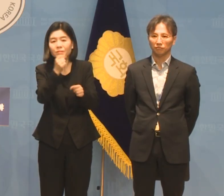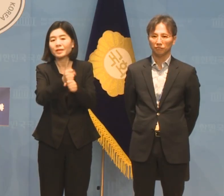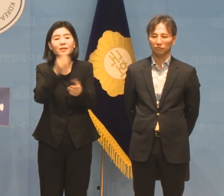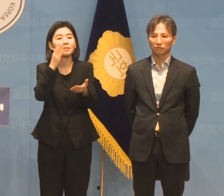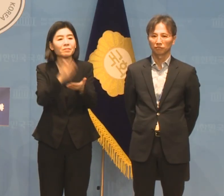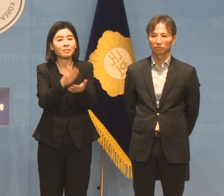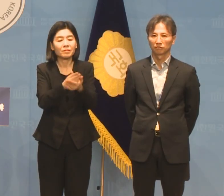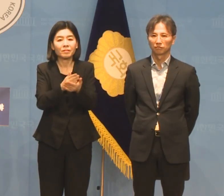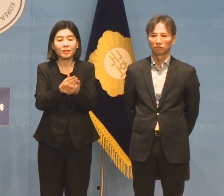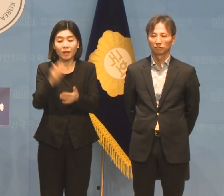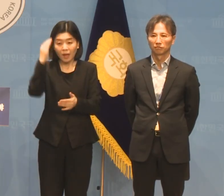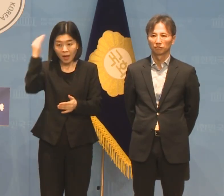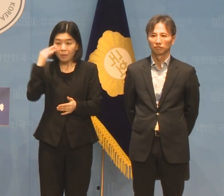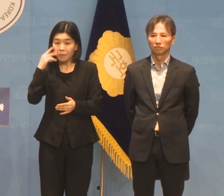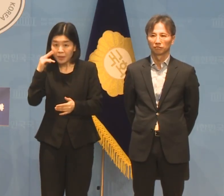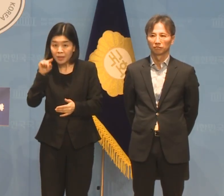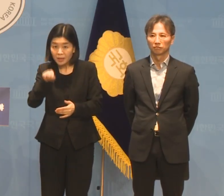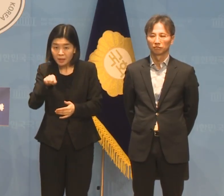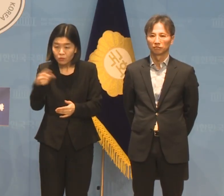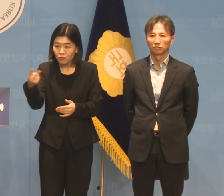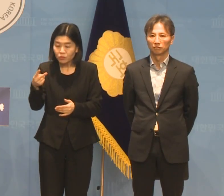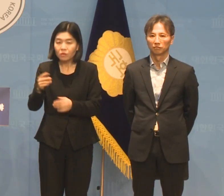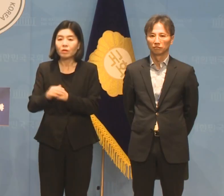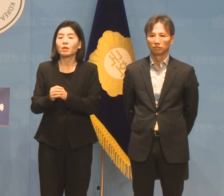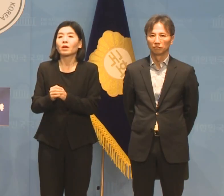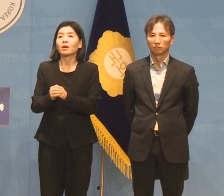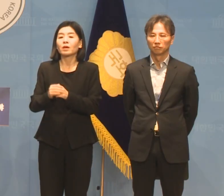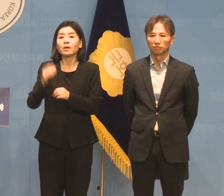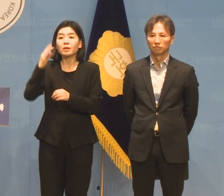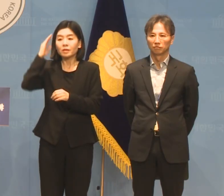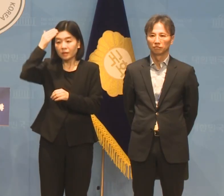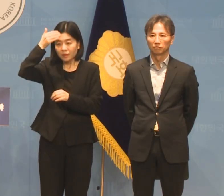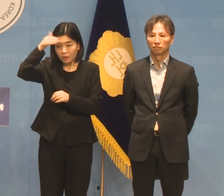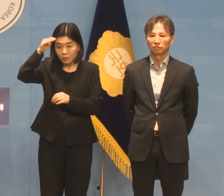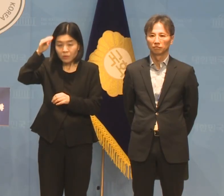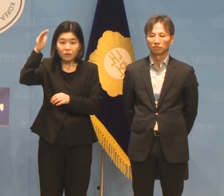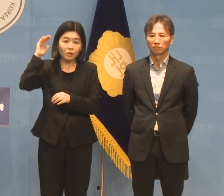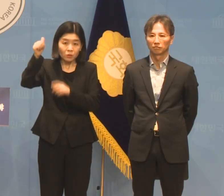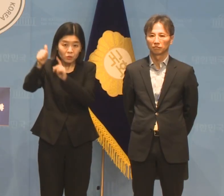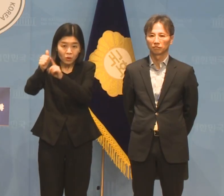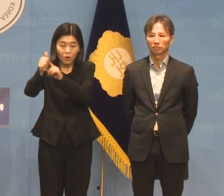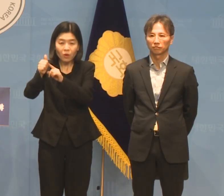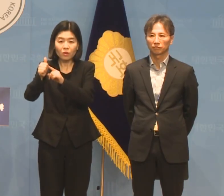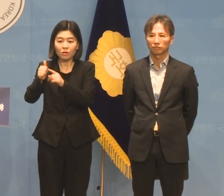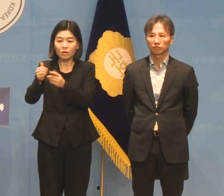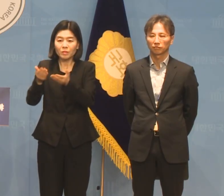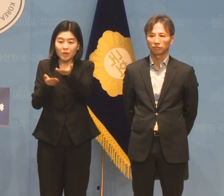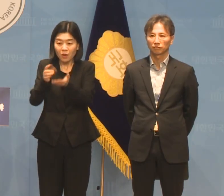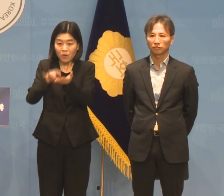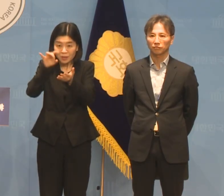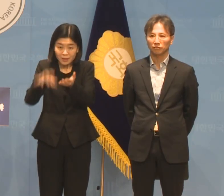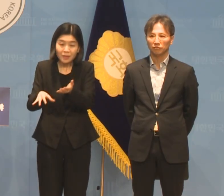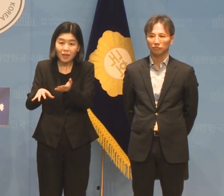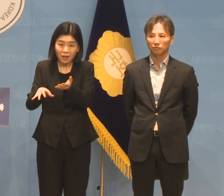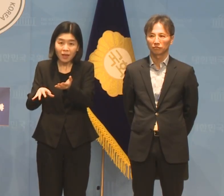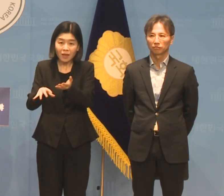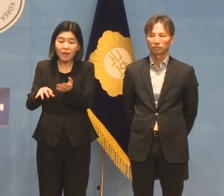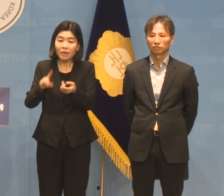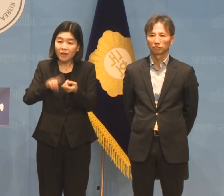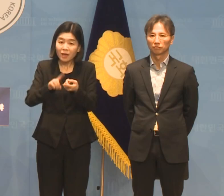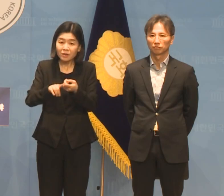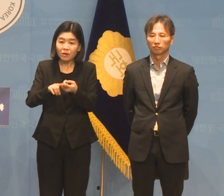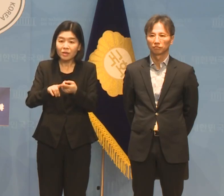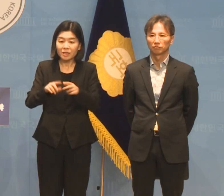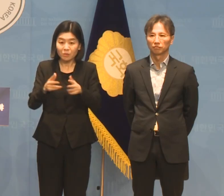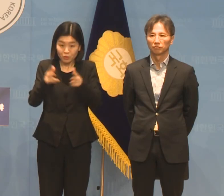한미가 트럼프 미국 대통령이 부과하겠다는 상호 관세에 대해 이번 주 2+2 협상을 하기로 한